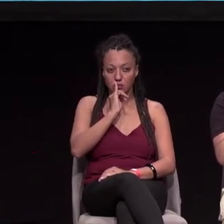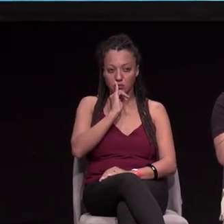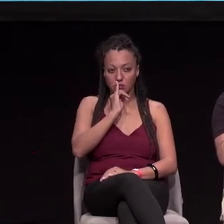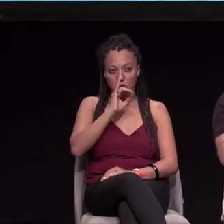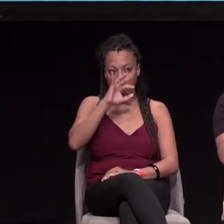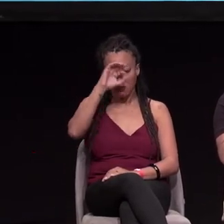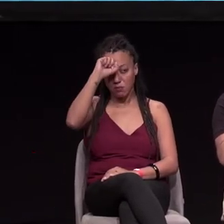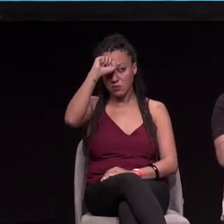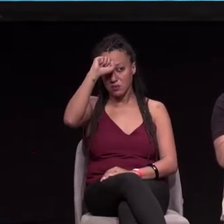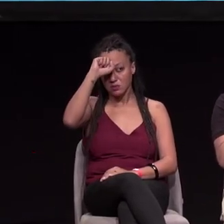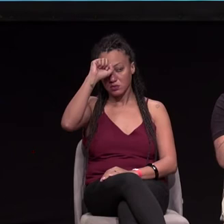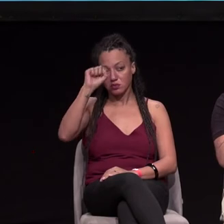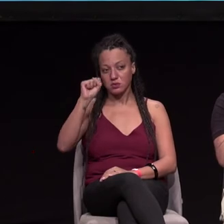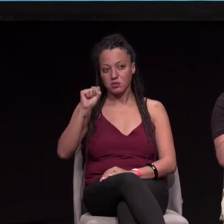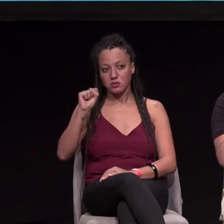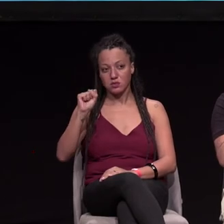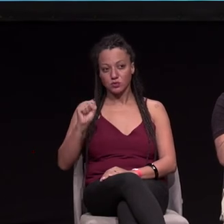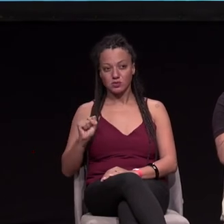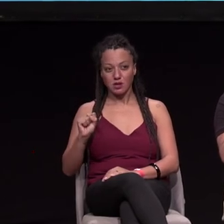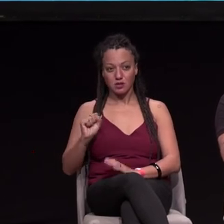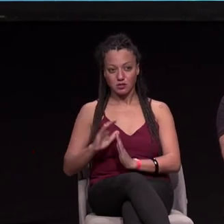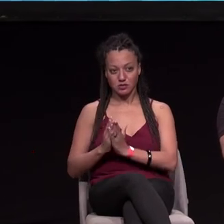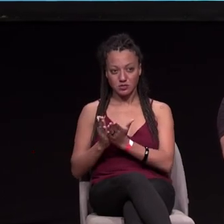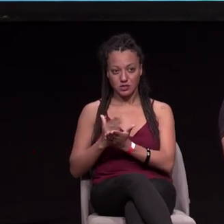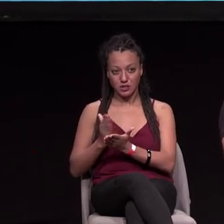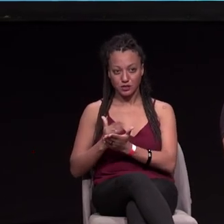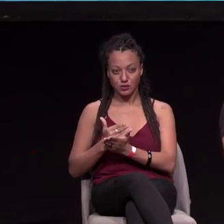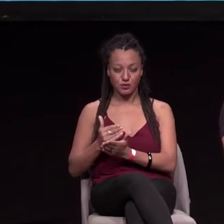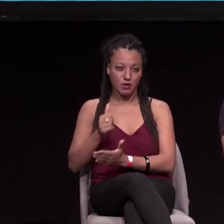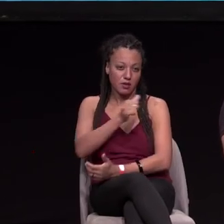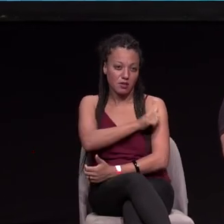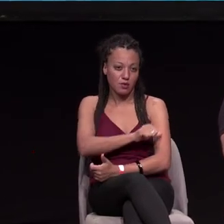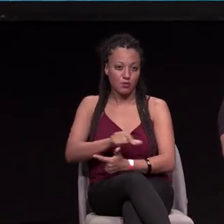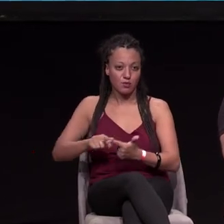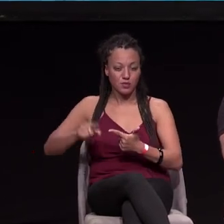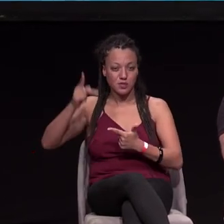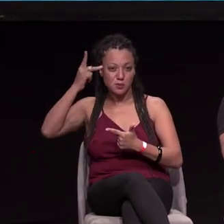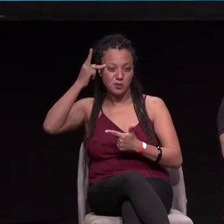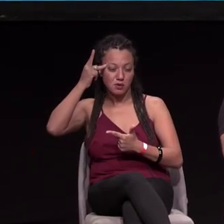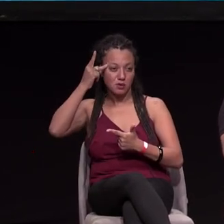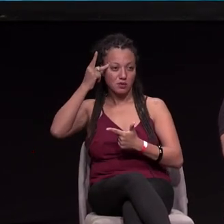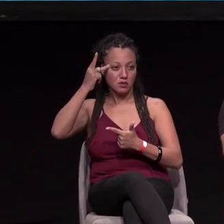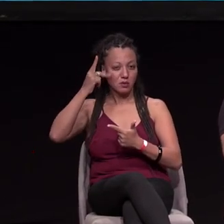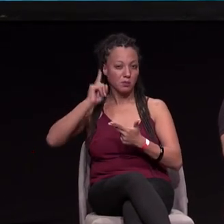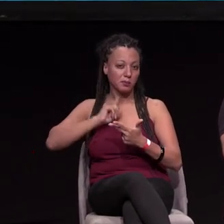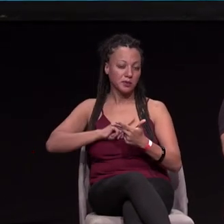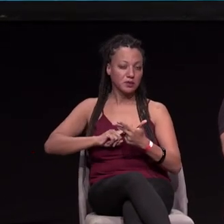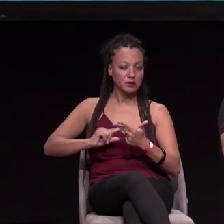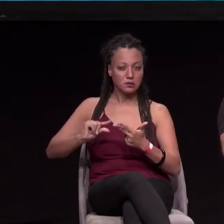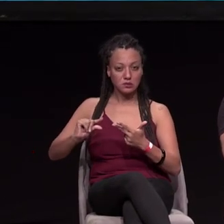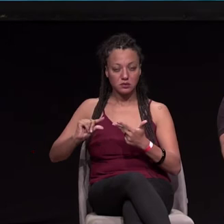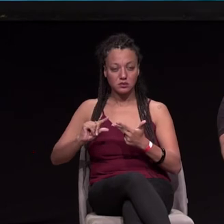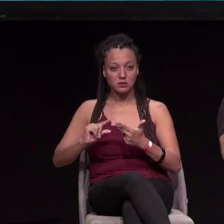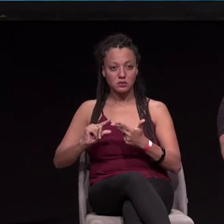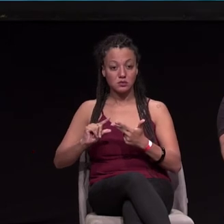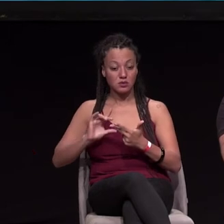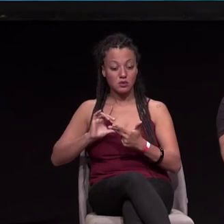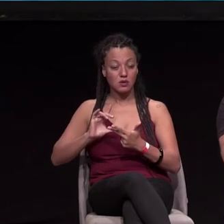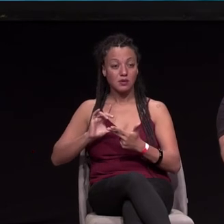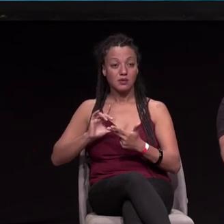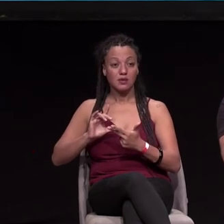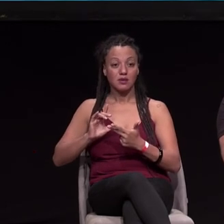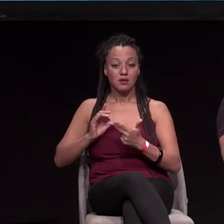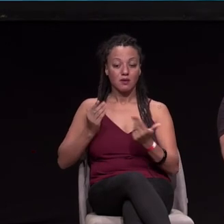da umbanda do sudeste ele no livro é rio de janeiro são paulo é um pouco de mim nessa tal escândalo é